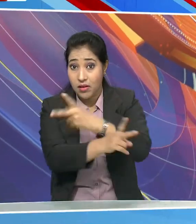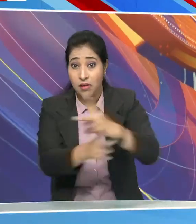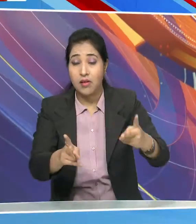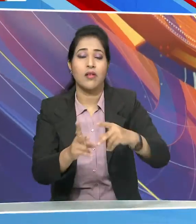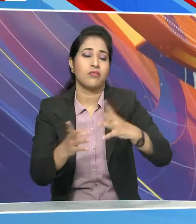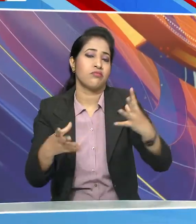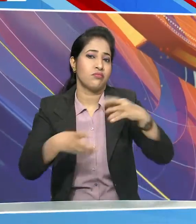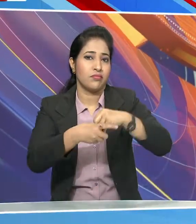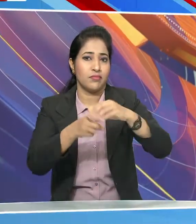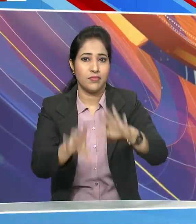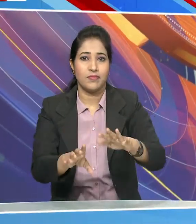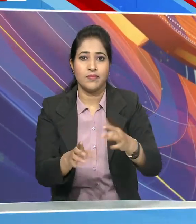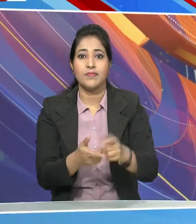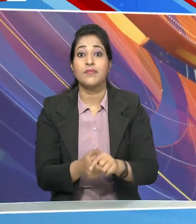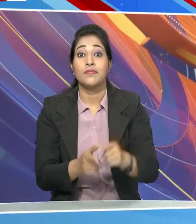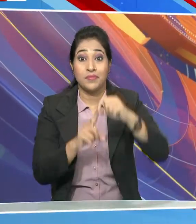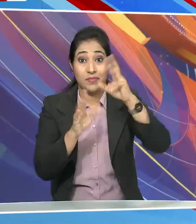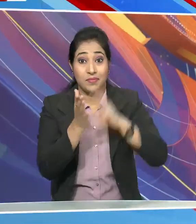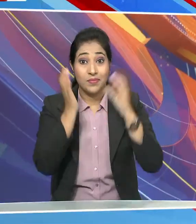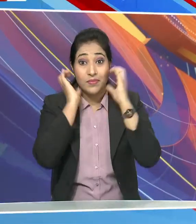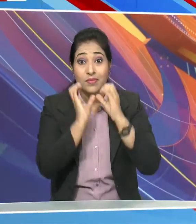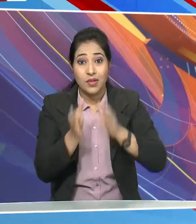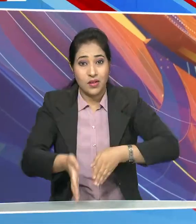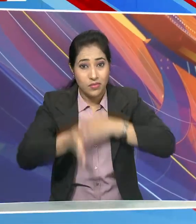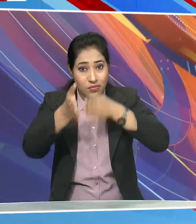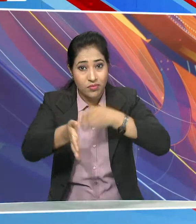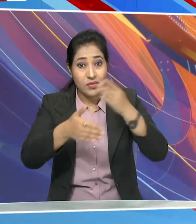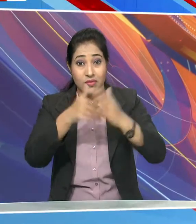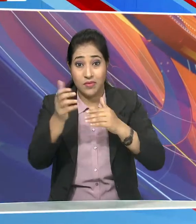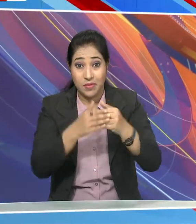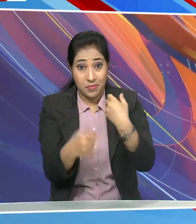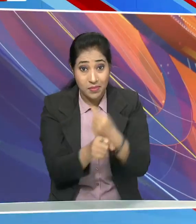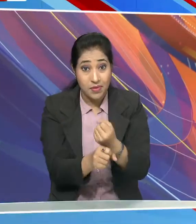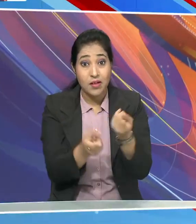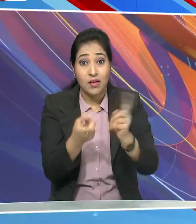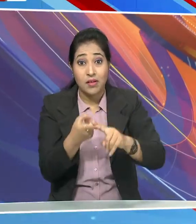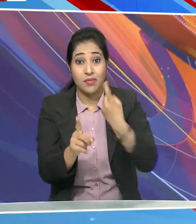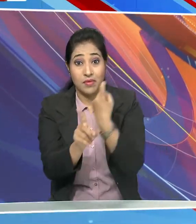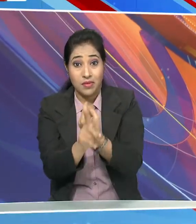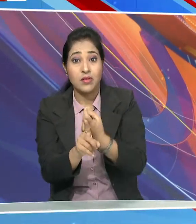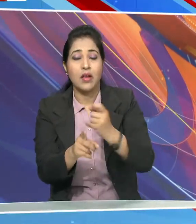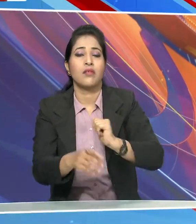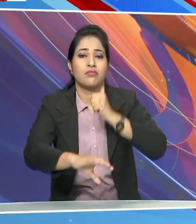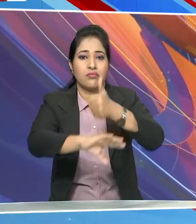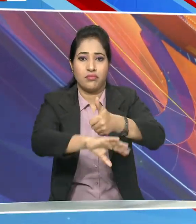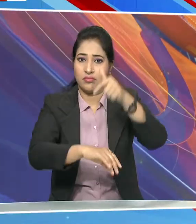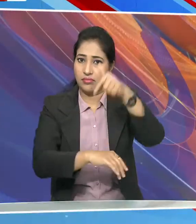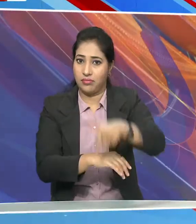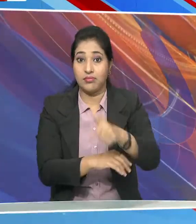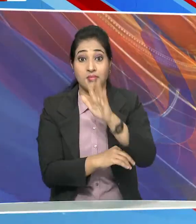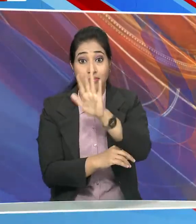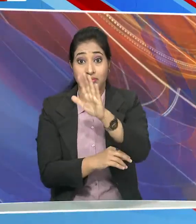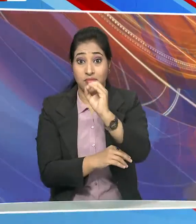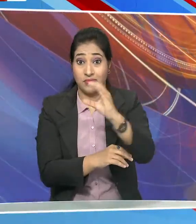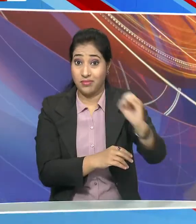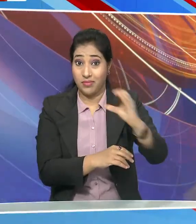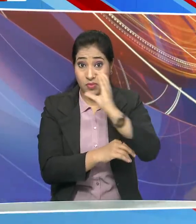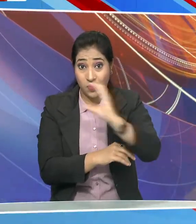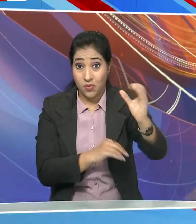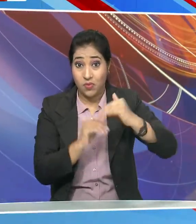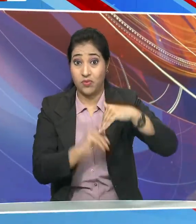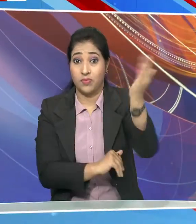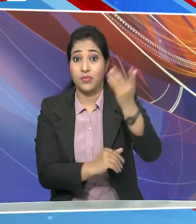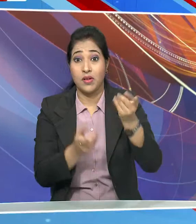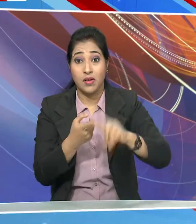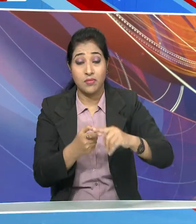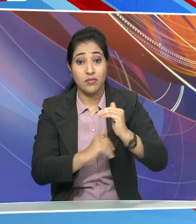हैं पीएम मोदी रेलवे विनिर्माण इकाई काजीपेट की आधारशिला भी रखेंगे 500 करोड़ रुपए से